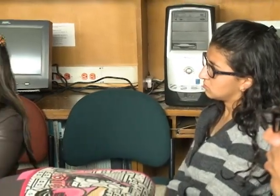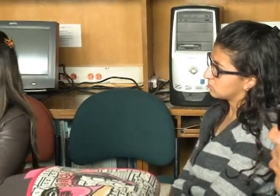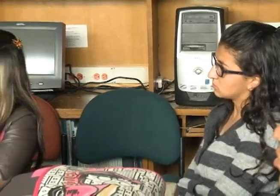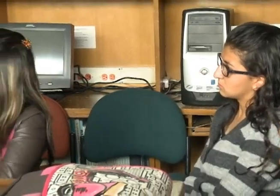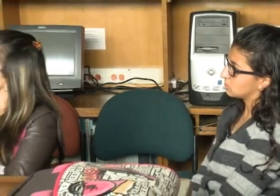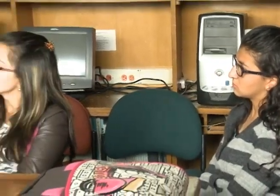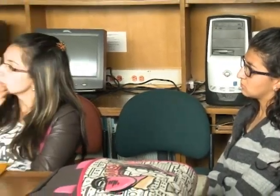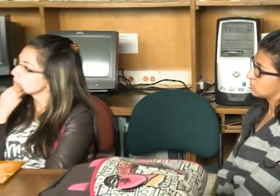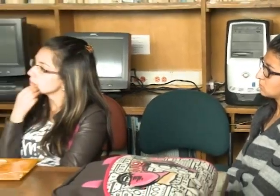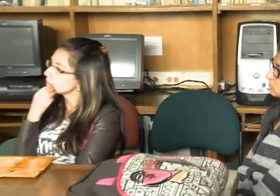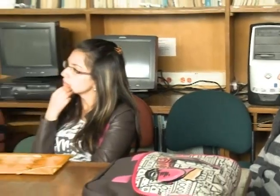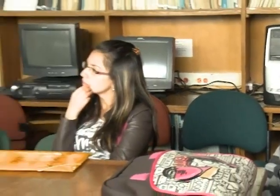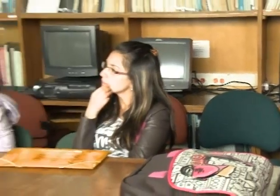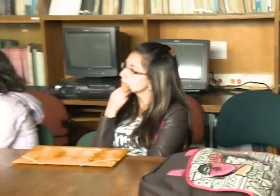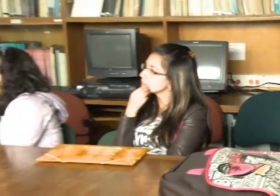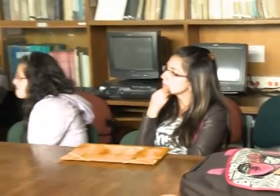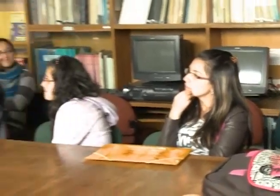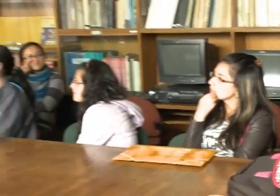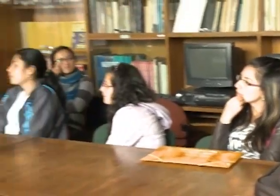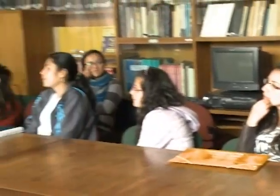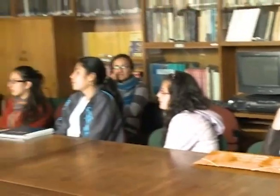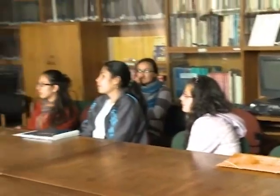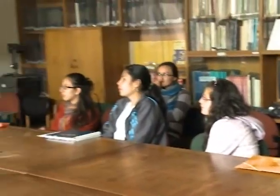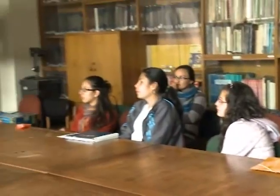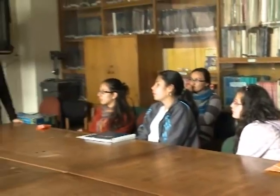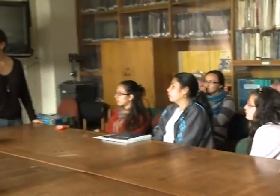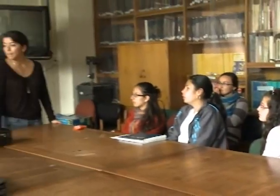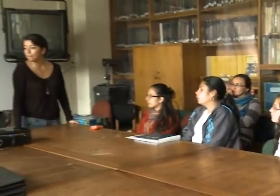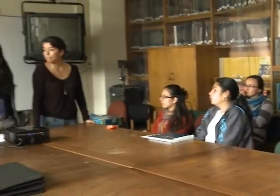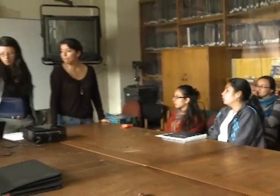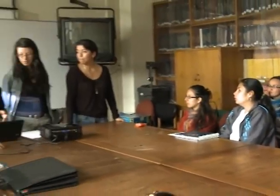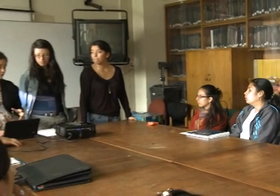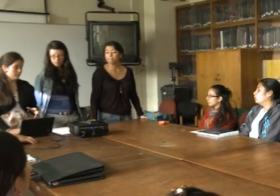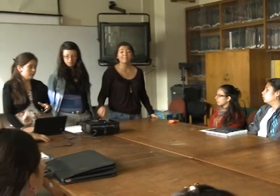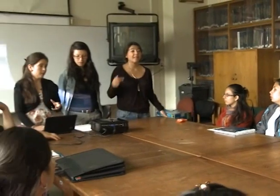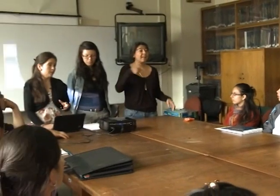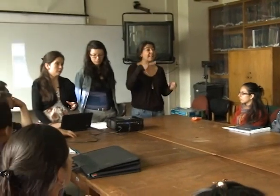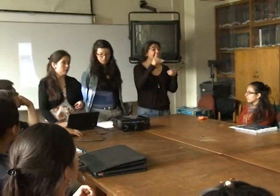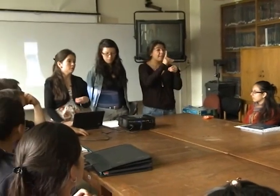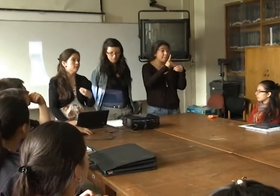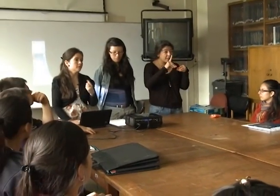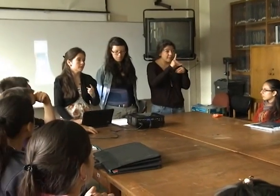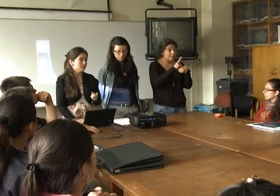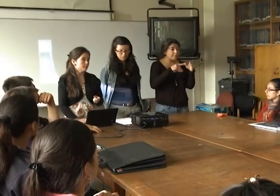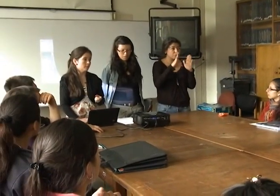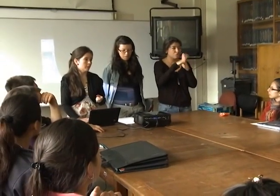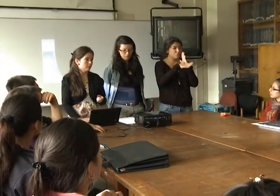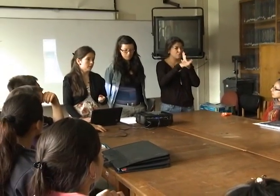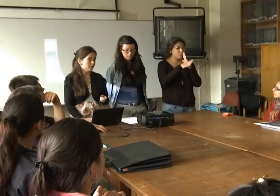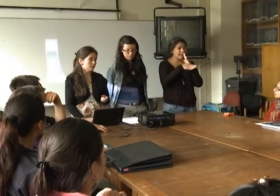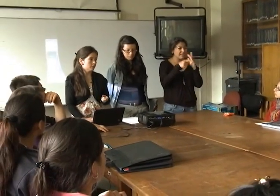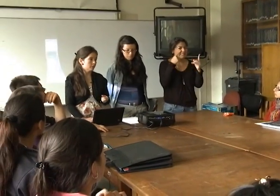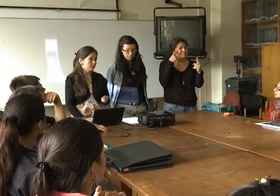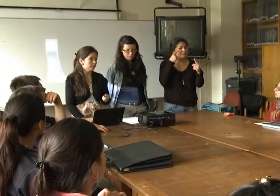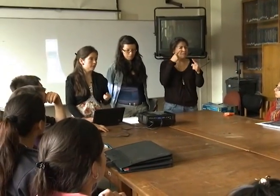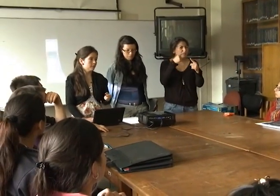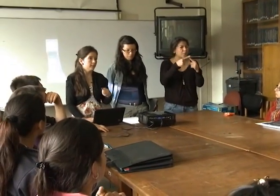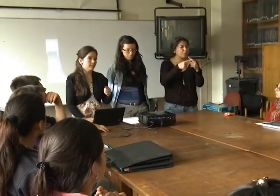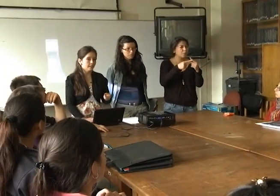son fundamentales para la transformación de la calidad educativa de las personas sordas en la educación formal. Lo